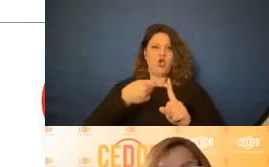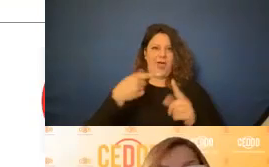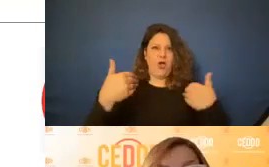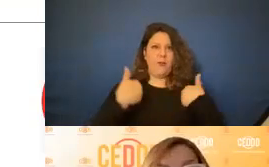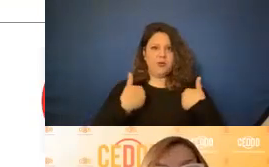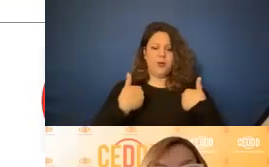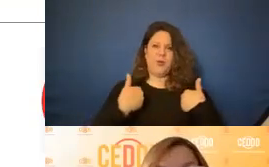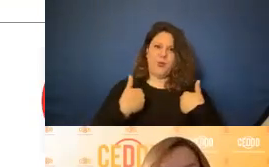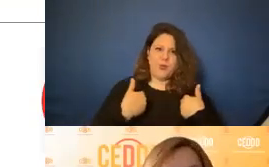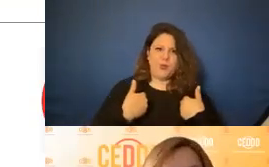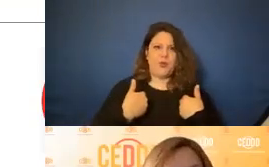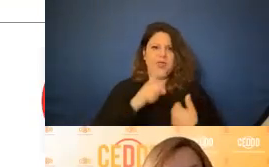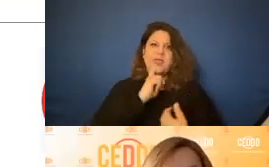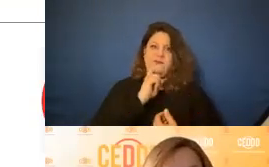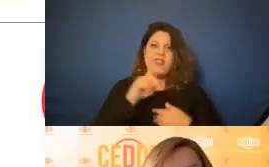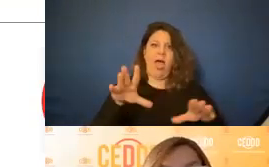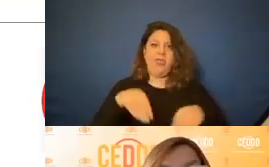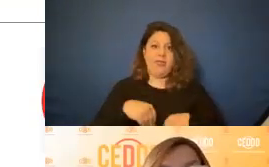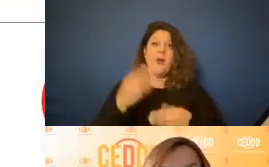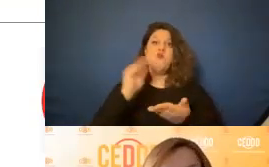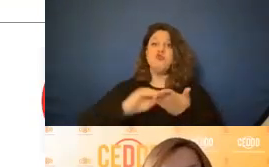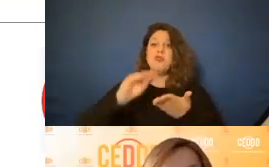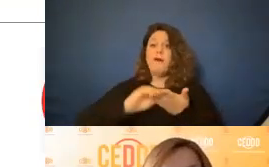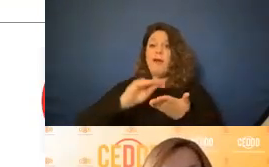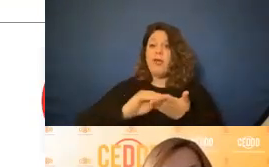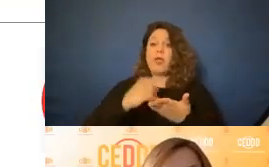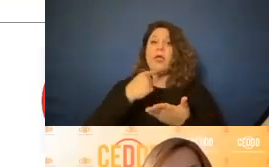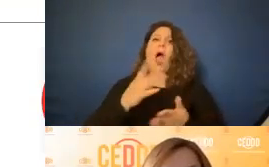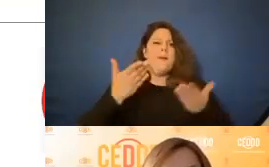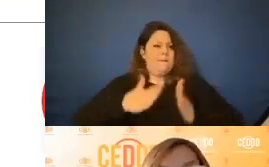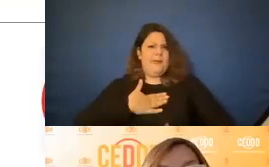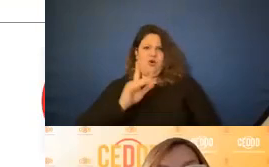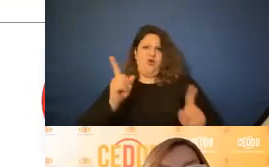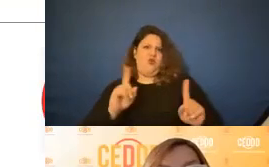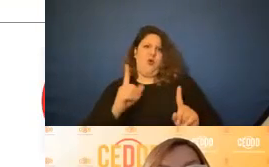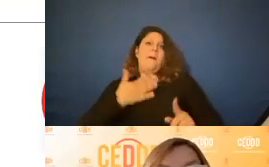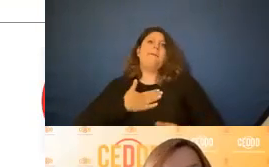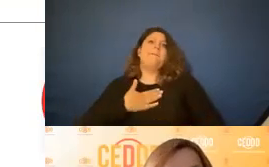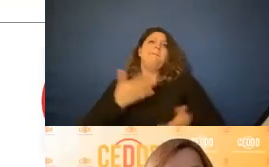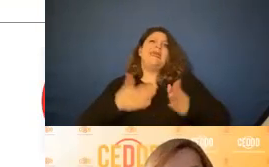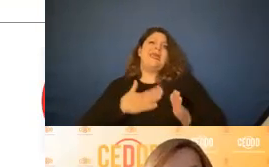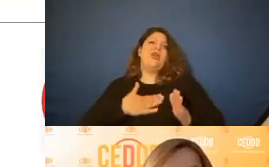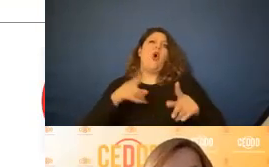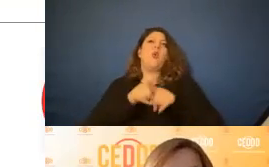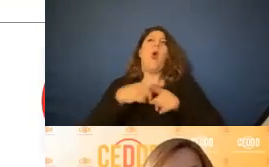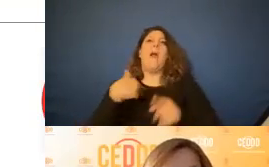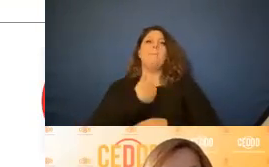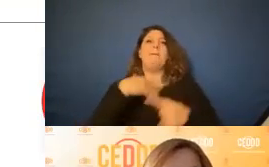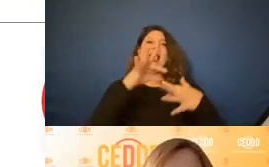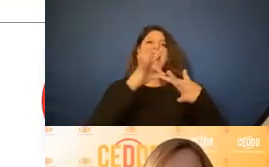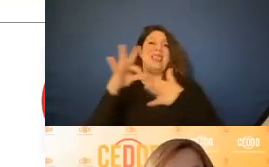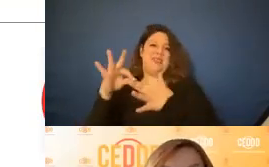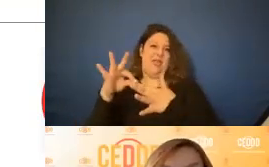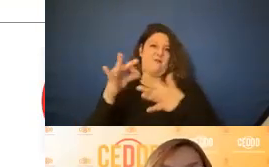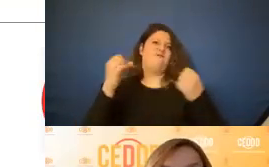muchas veces esto se ve como que mi hijo no es acosador, mi hijo es un líder, es el fuerte de la clase,